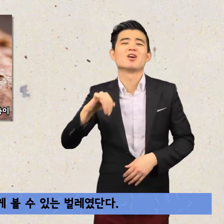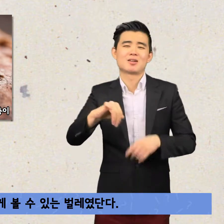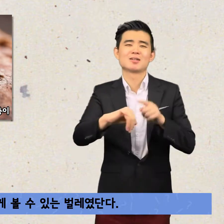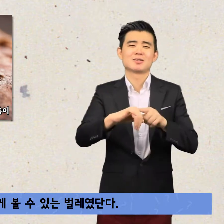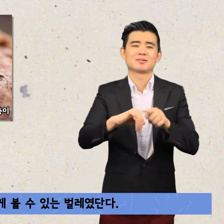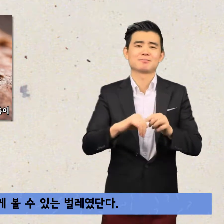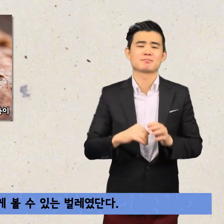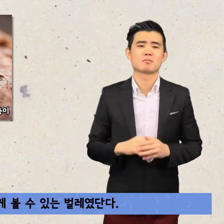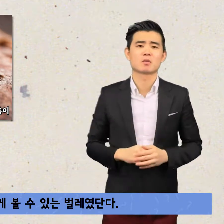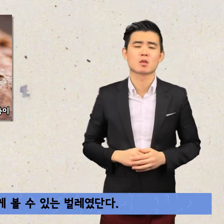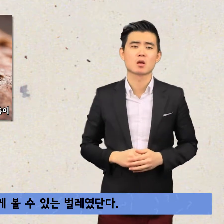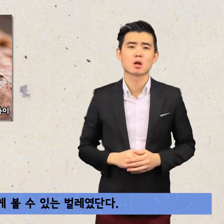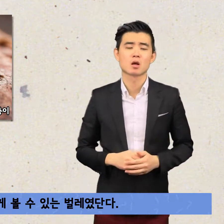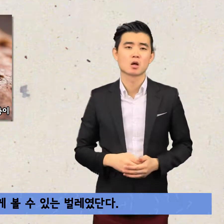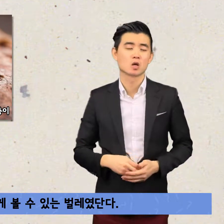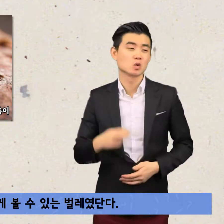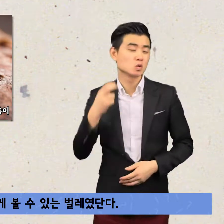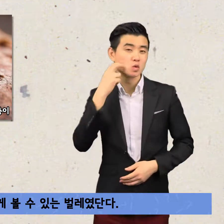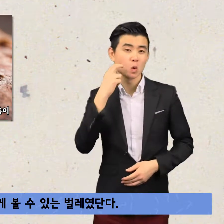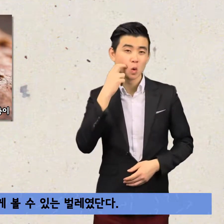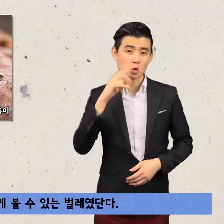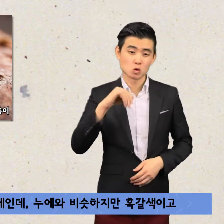벌레였단다.